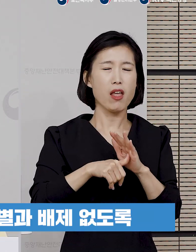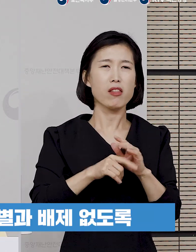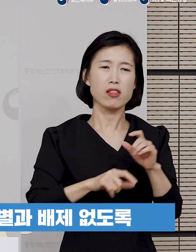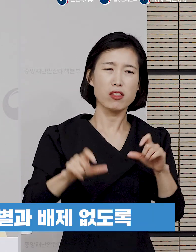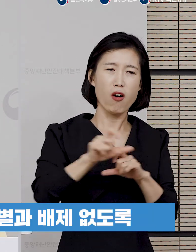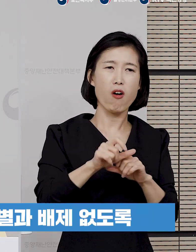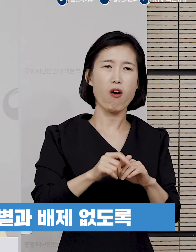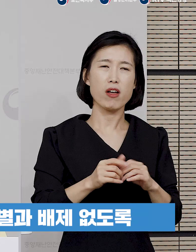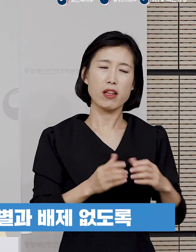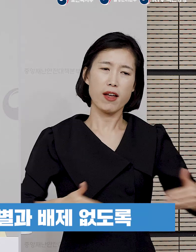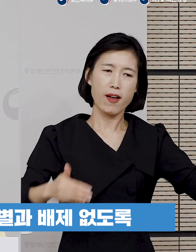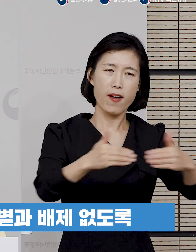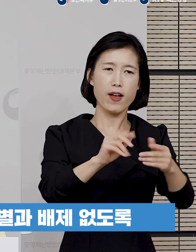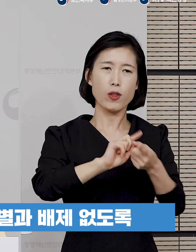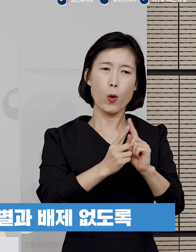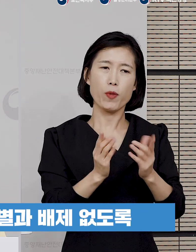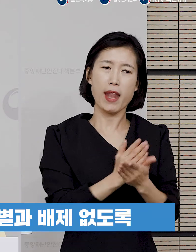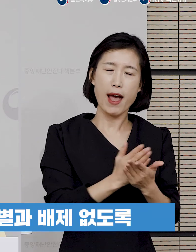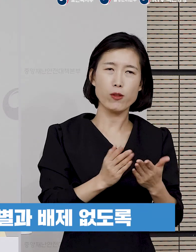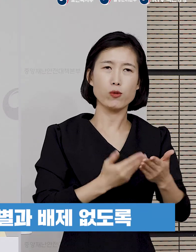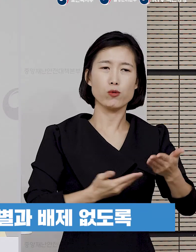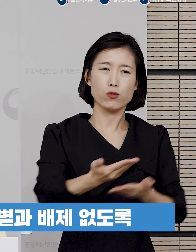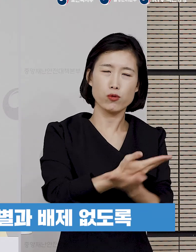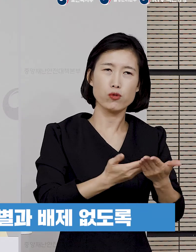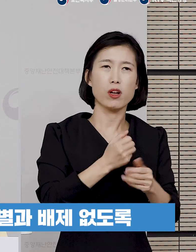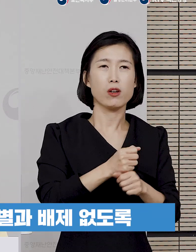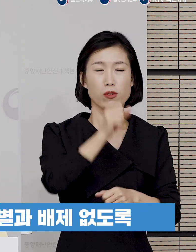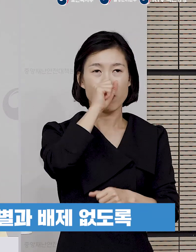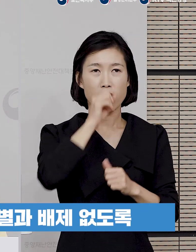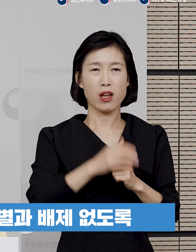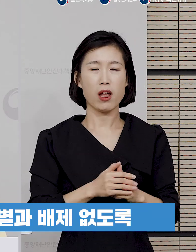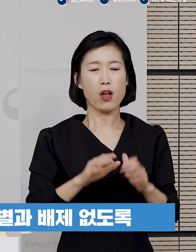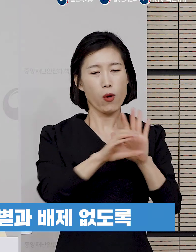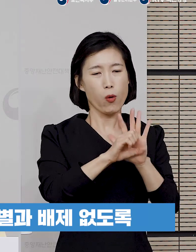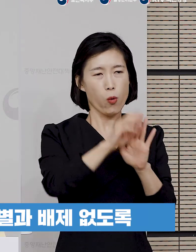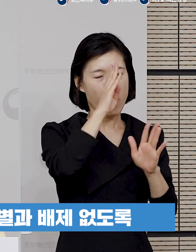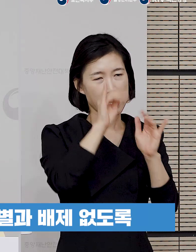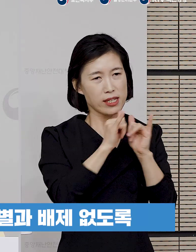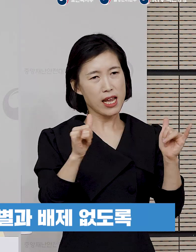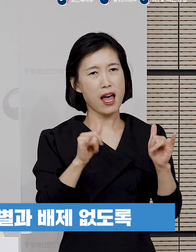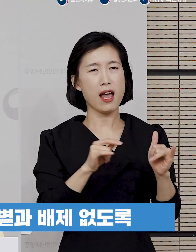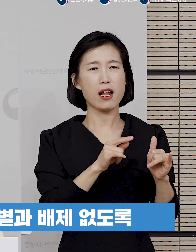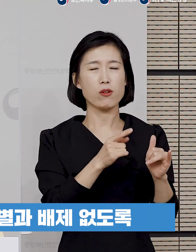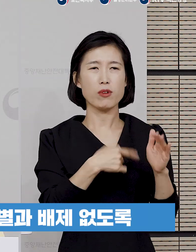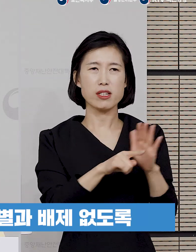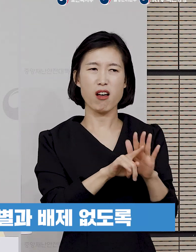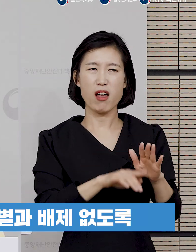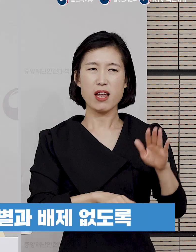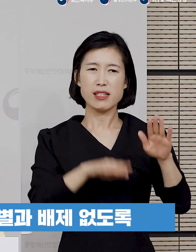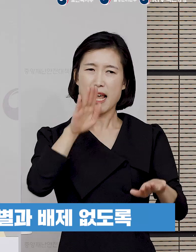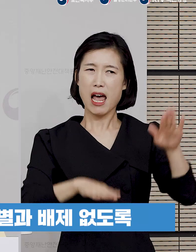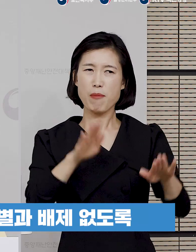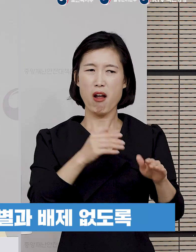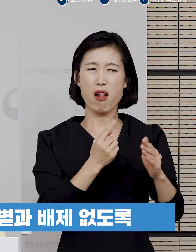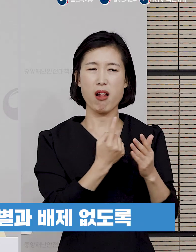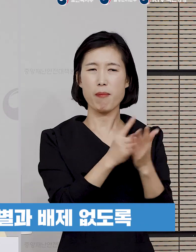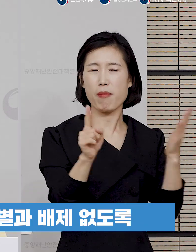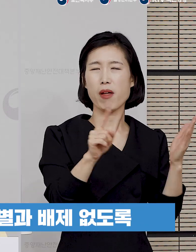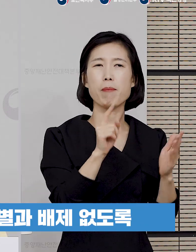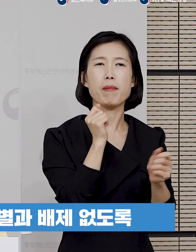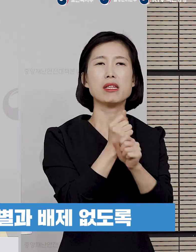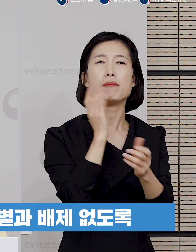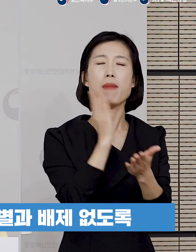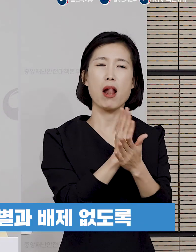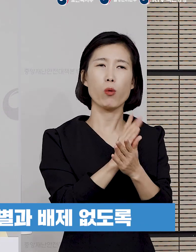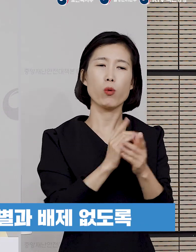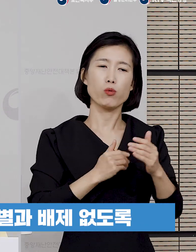공동체를 위한 나눔과 연대 를 지속하고 코로나 일고 환자와 격리 자 등에 대한 차별과 배제가